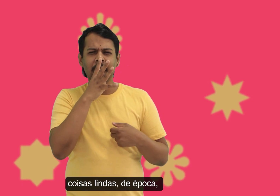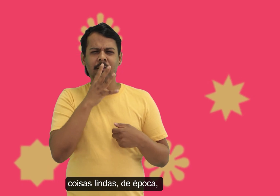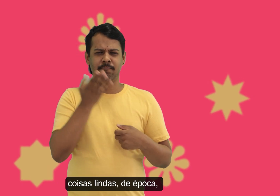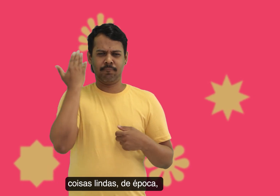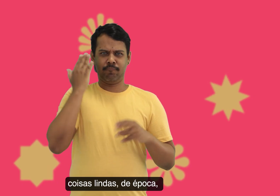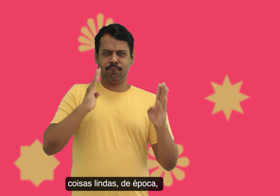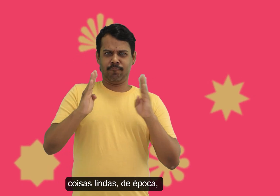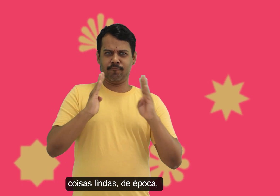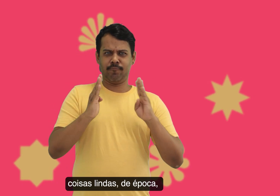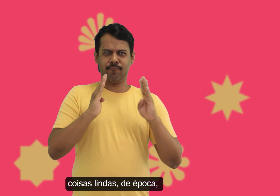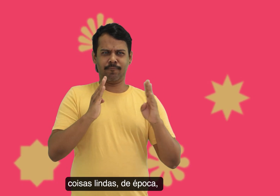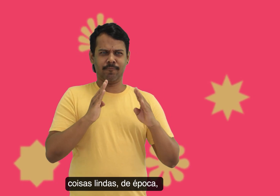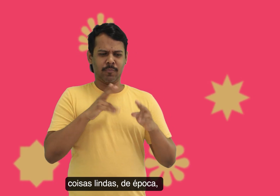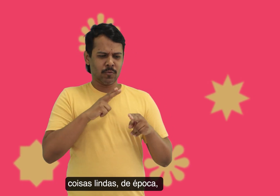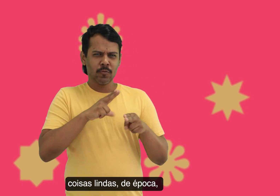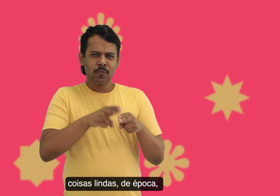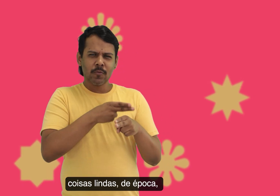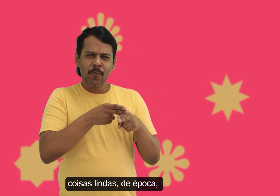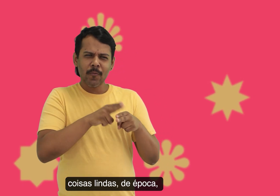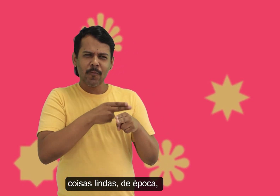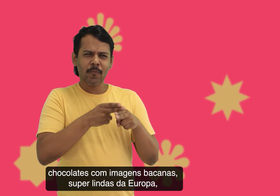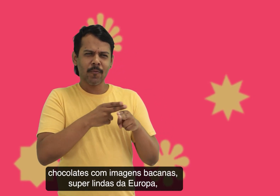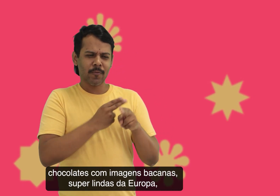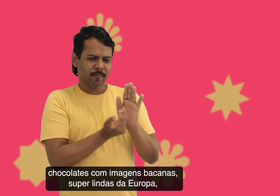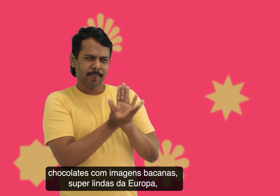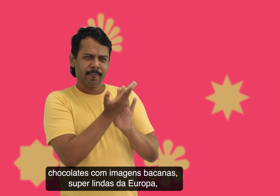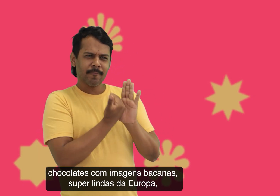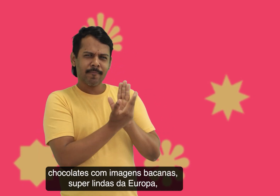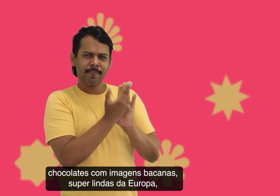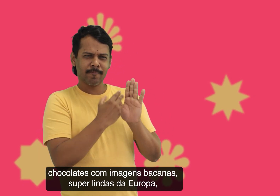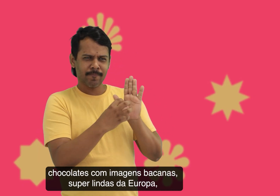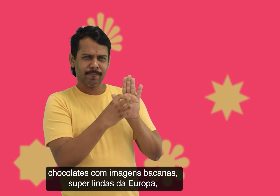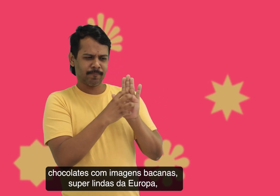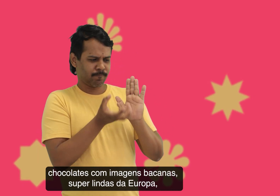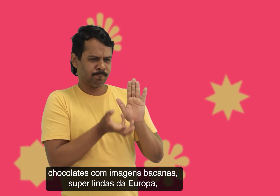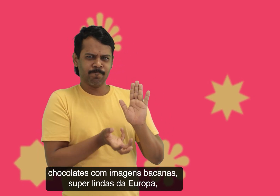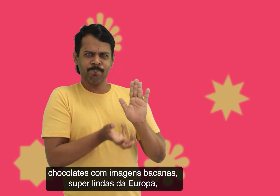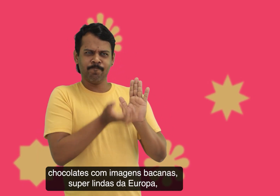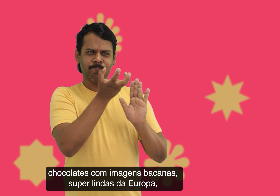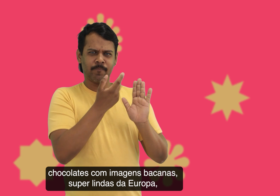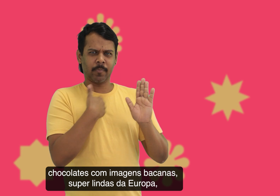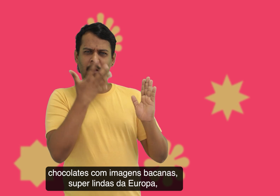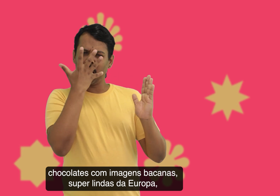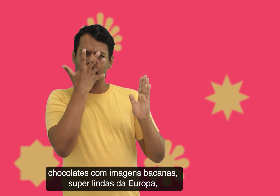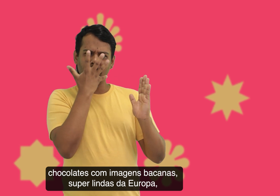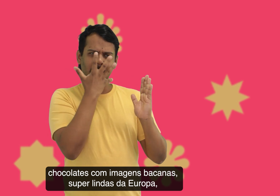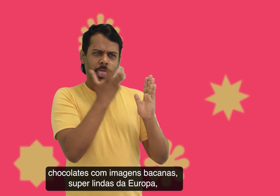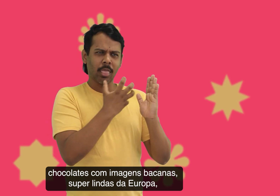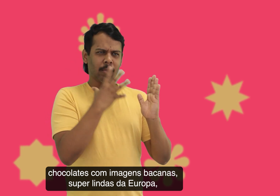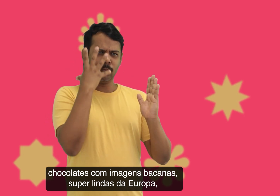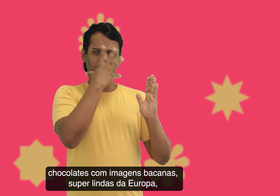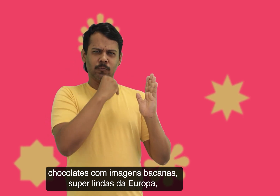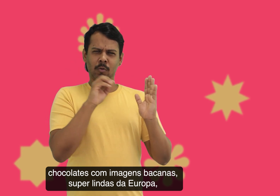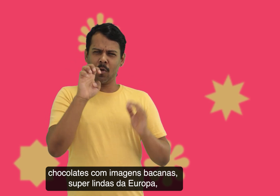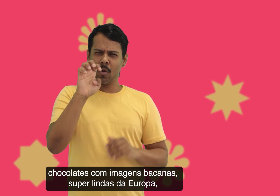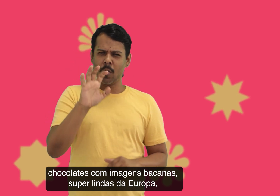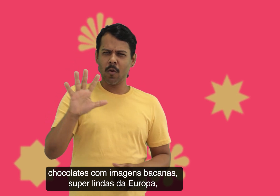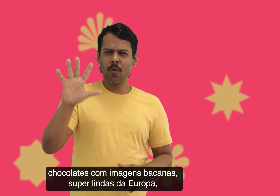coisas lindas de época, assim, chocolates com imagens, né, bacanas, super